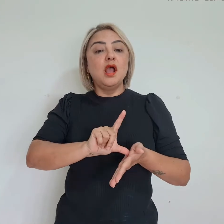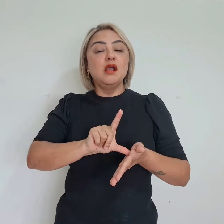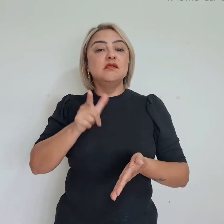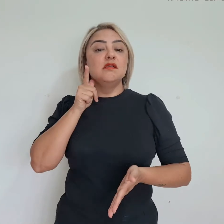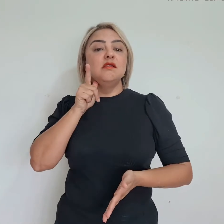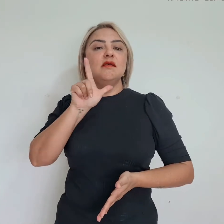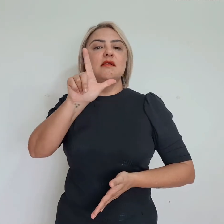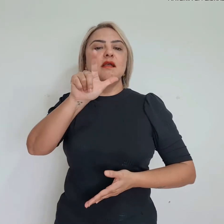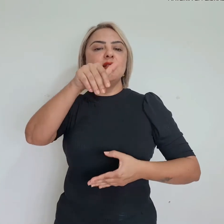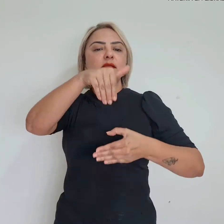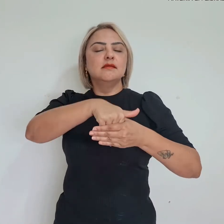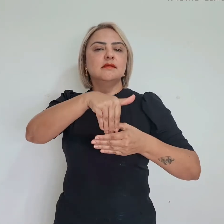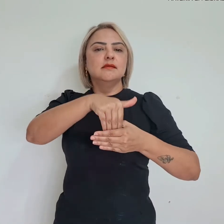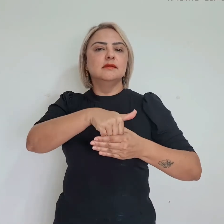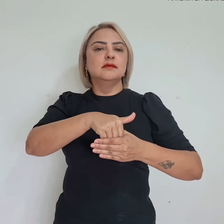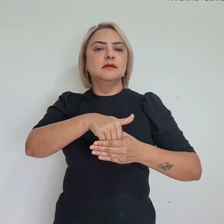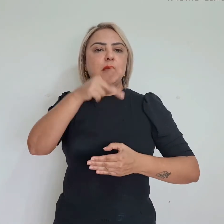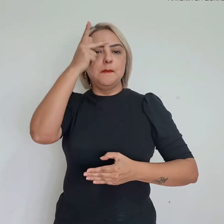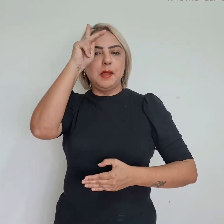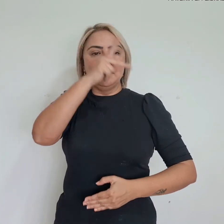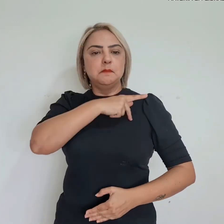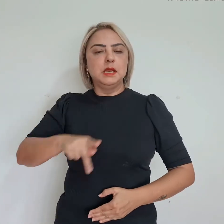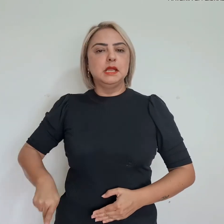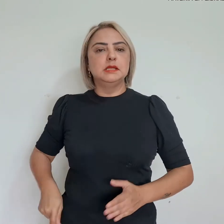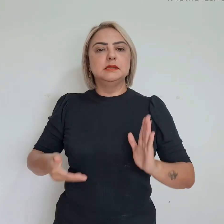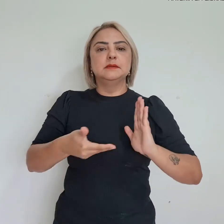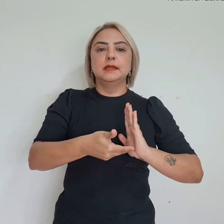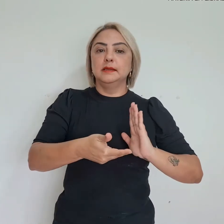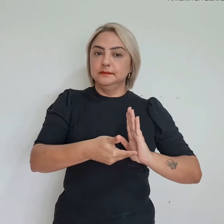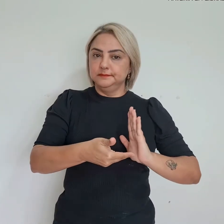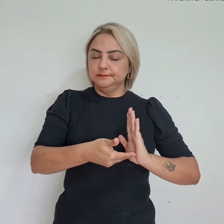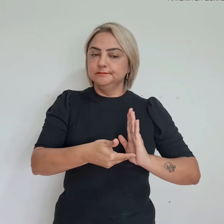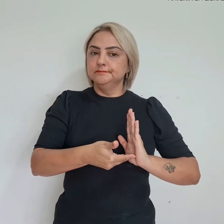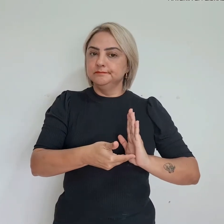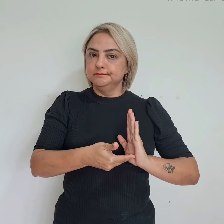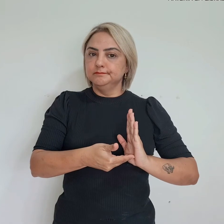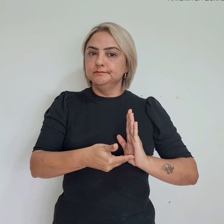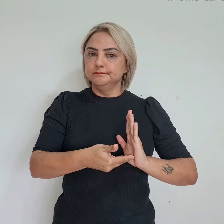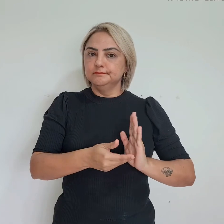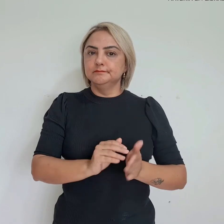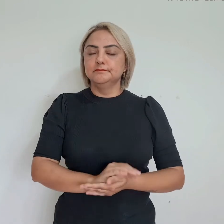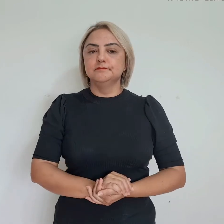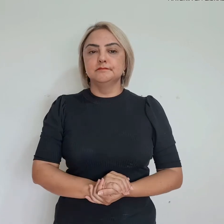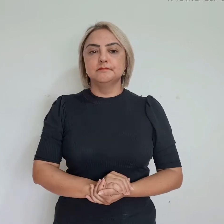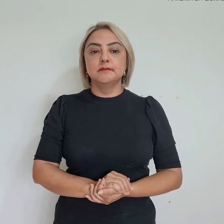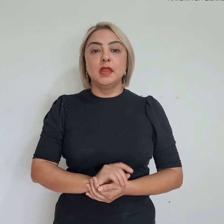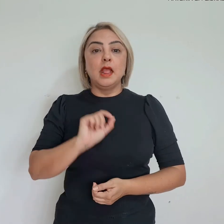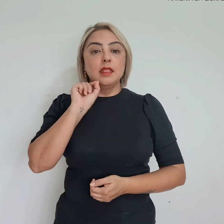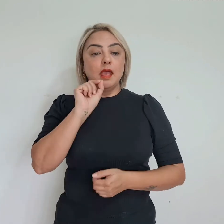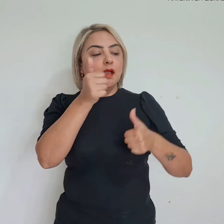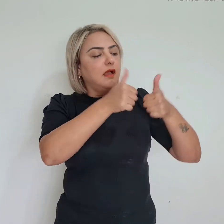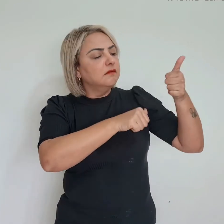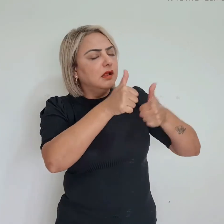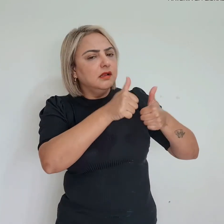de ele ganhar a eleição para presidente da Câmara dos Deputados. Na